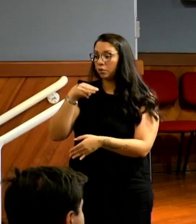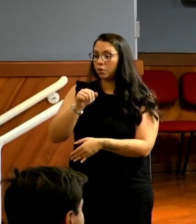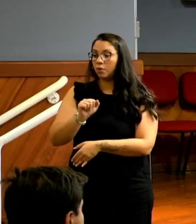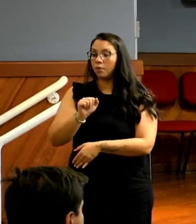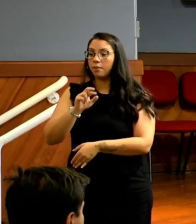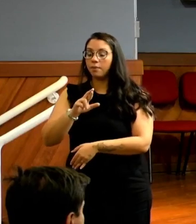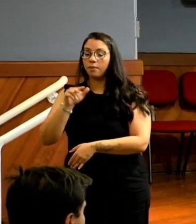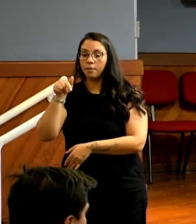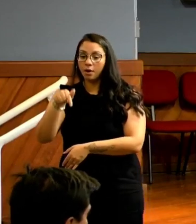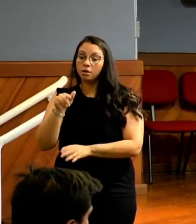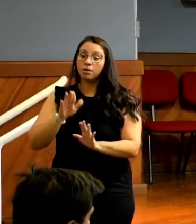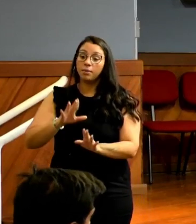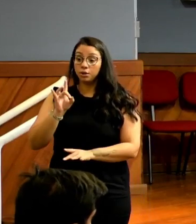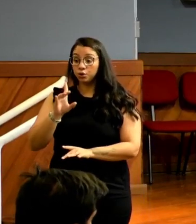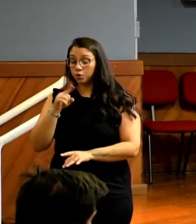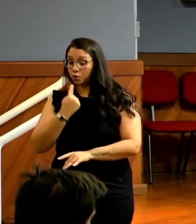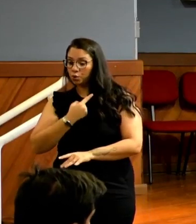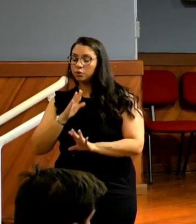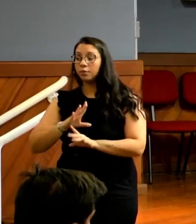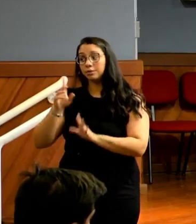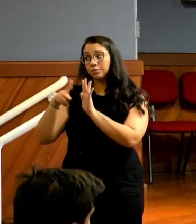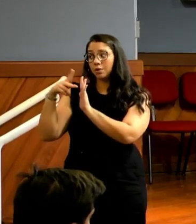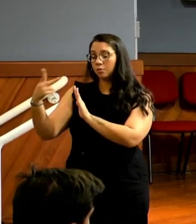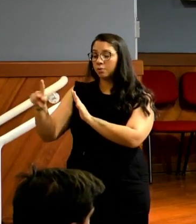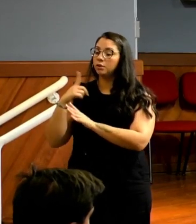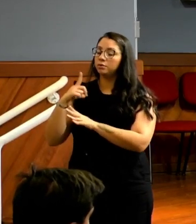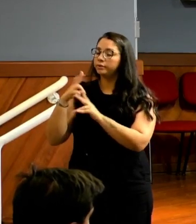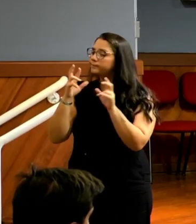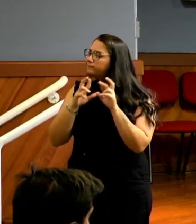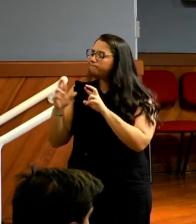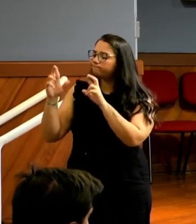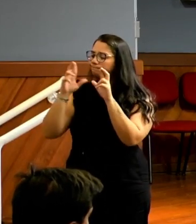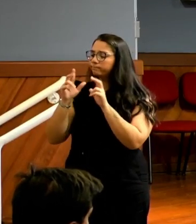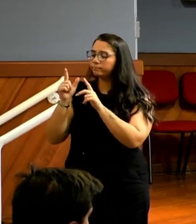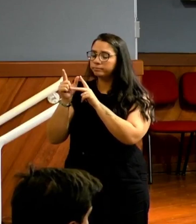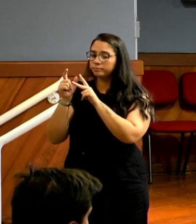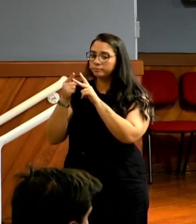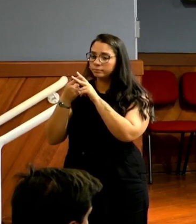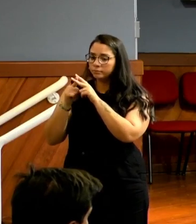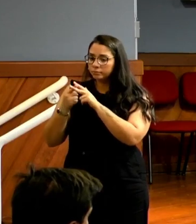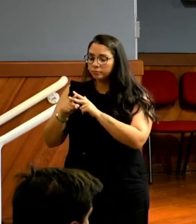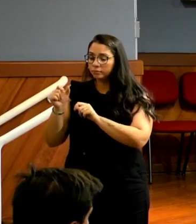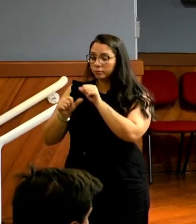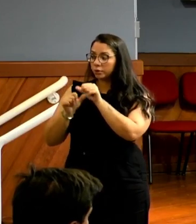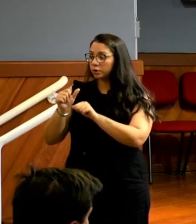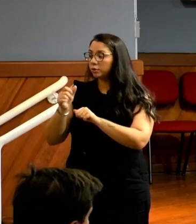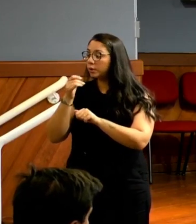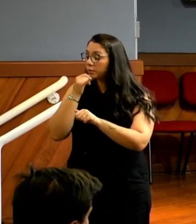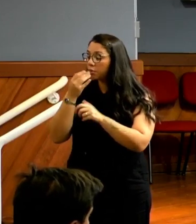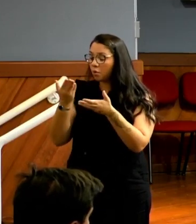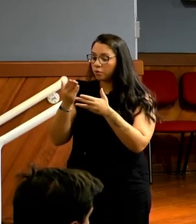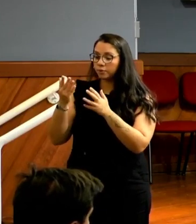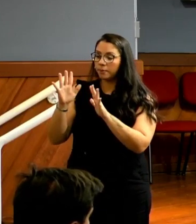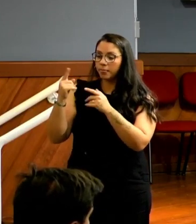não só nós, né, mas o próprio CONARC está revendo, né, mas que de alguma forma está ali para, vamos dizer assim, hoje já não faz mais tanto